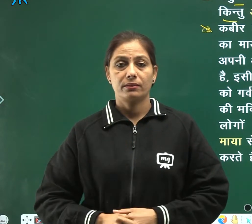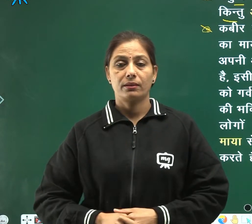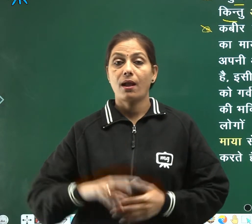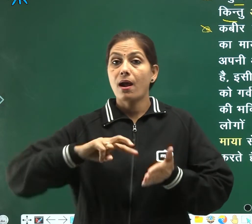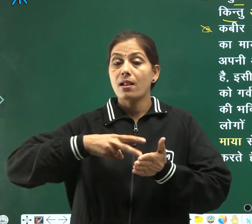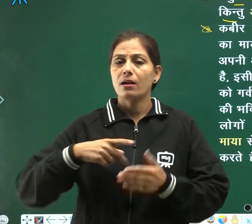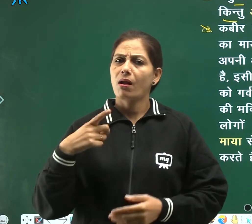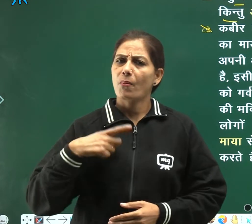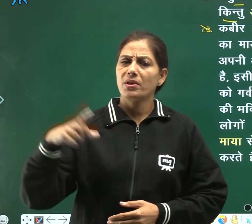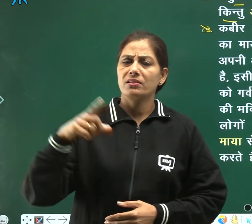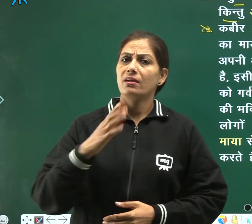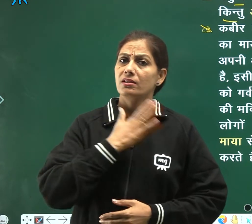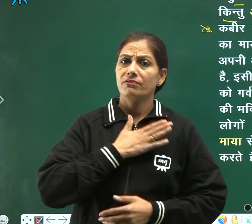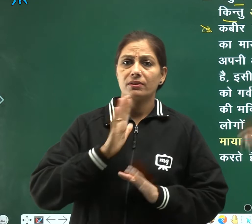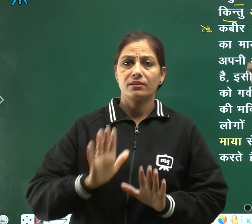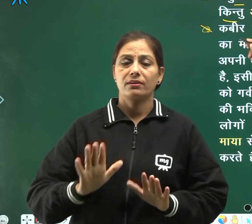अर्थात हमेशा जीवित रहती है।